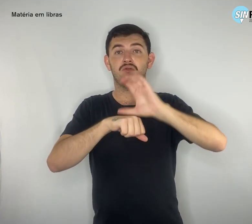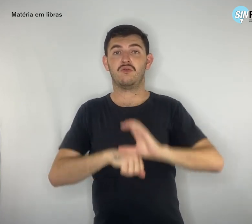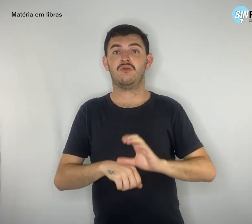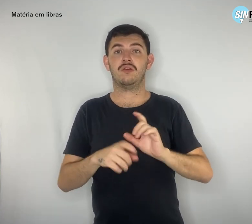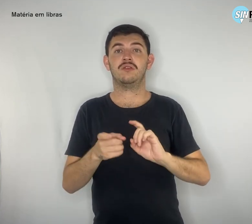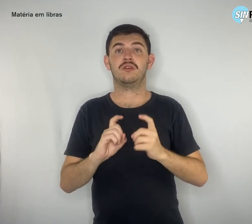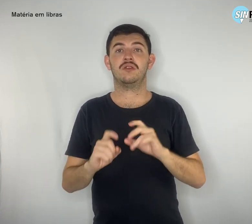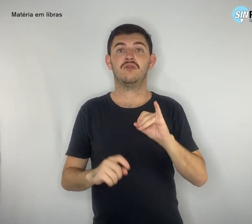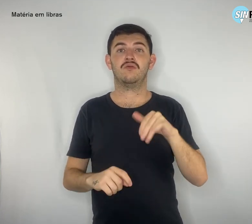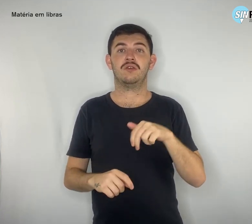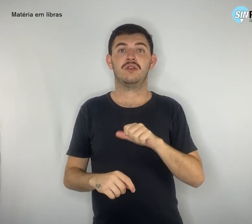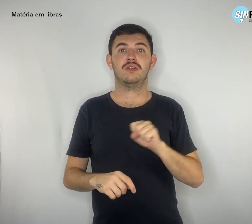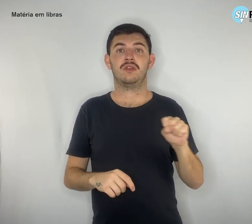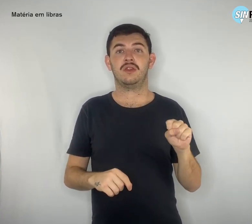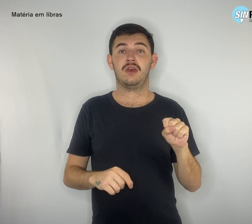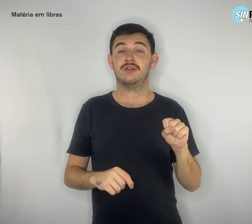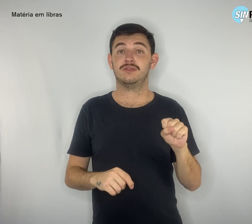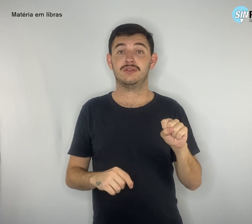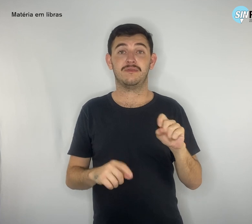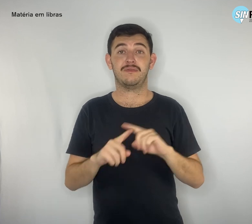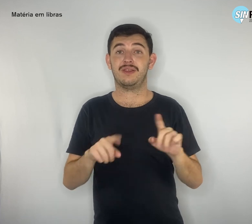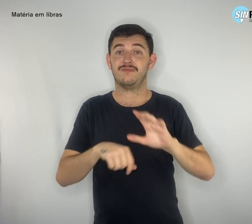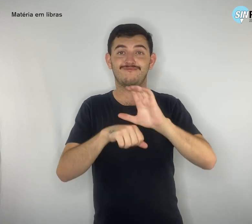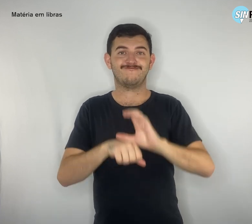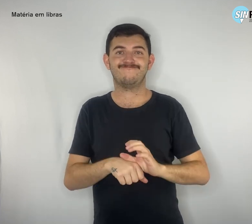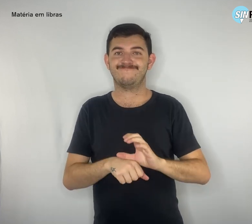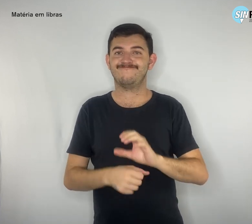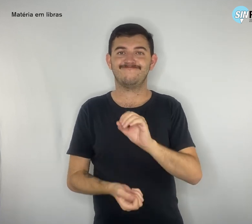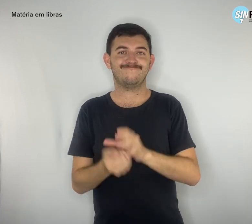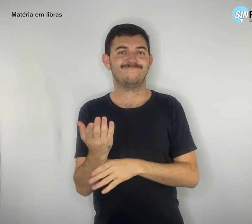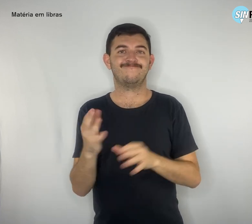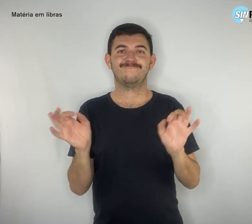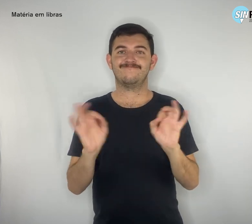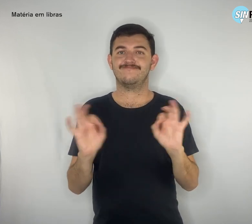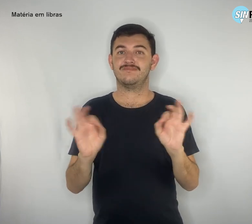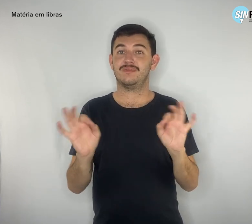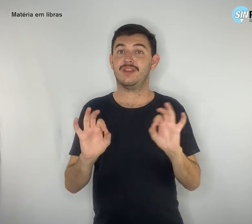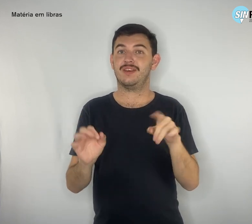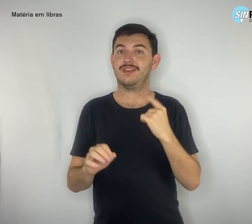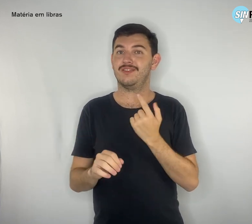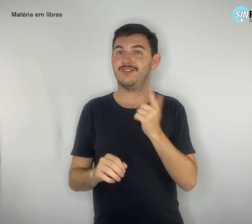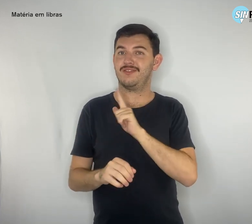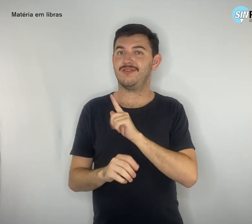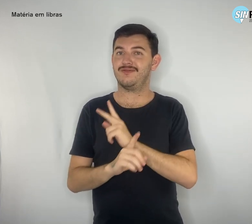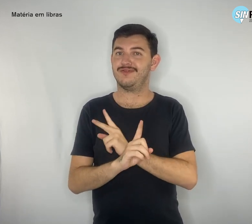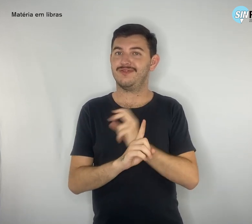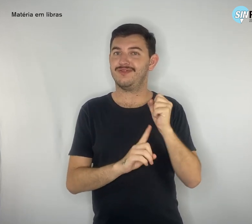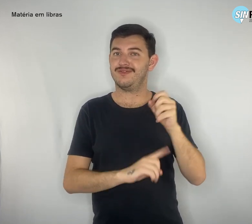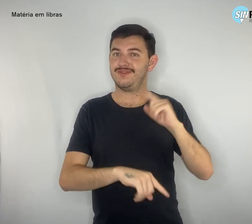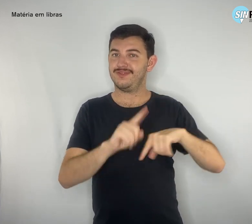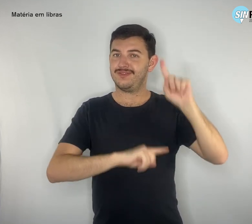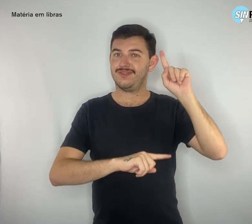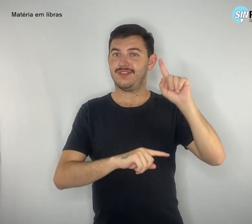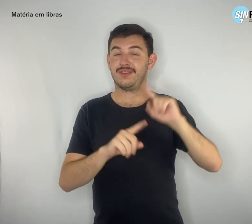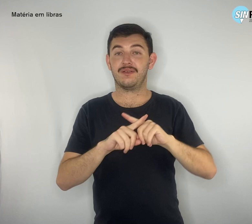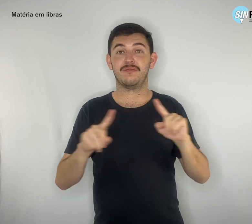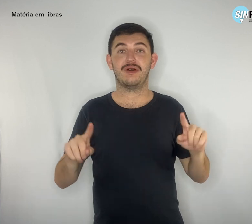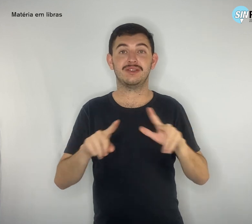inas que sequer existe vencemos reajustar o GDF saúde